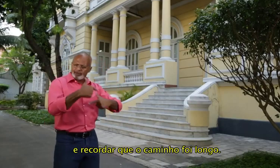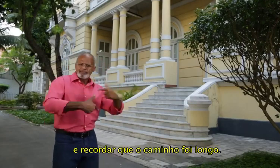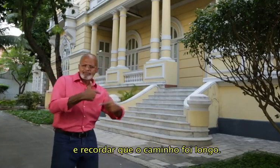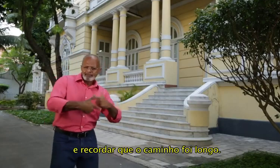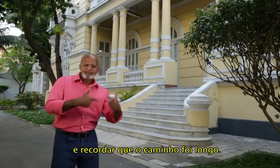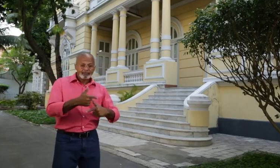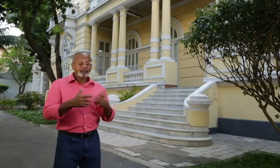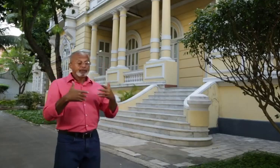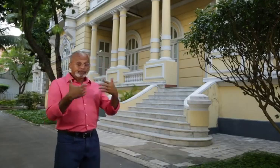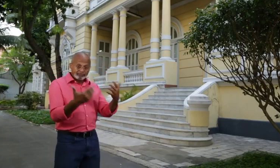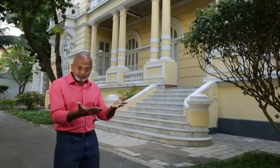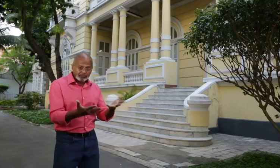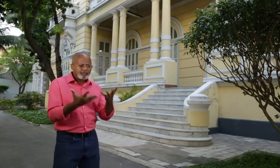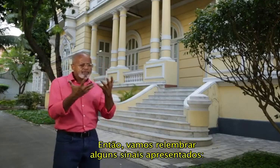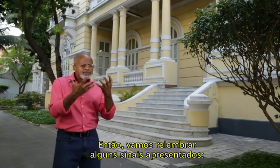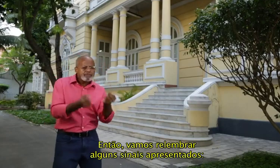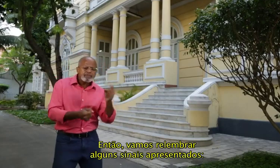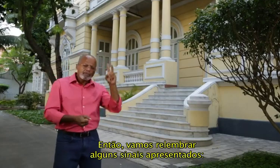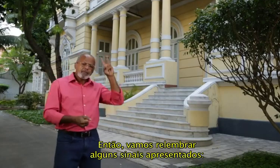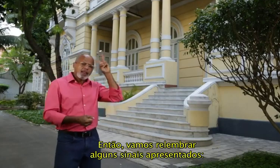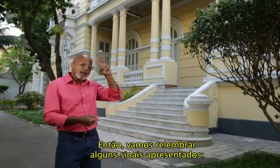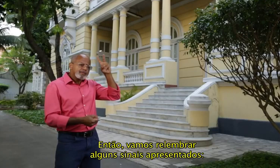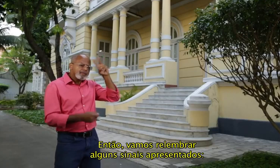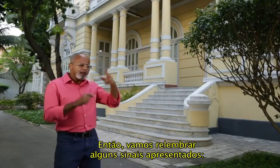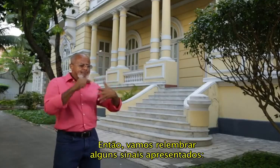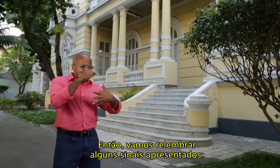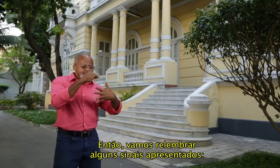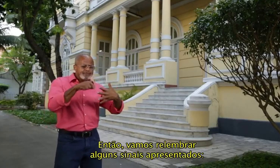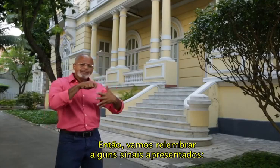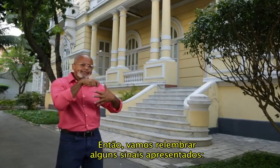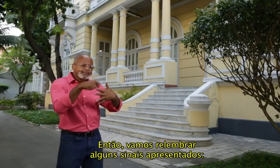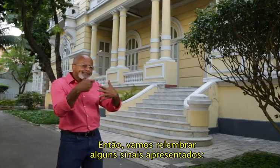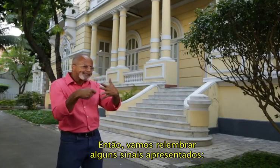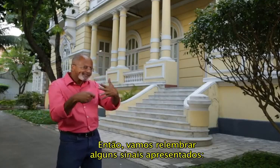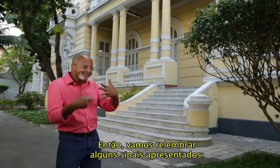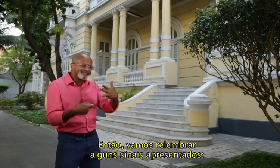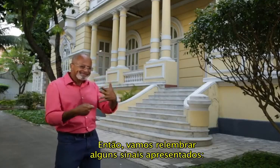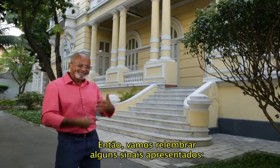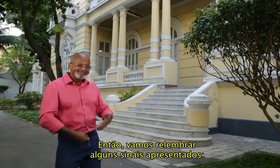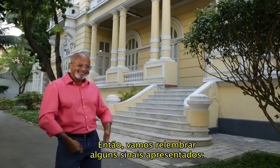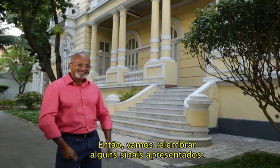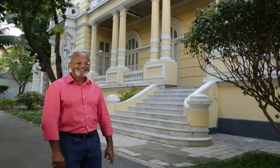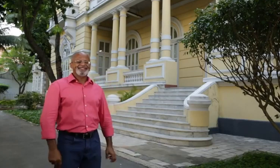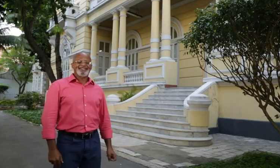longo. Então vamos relembrar alguns sinais apresentados.